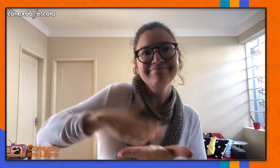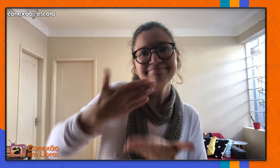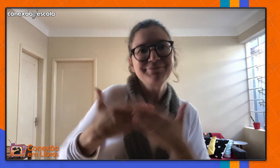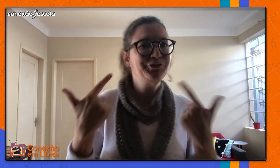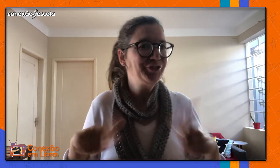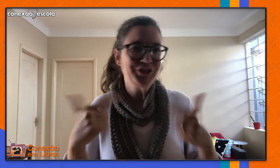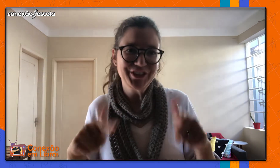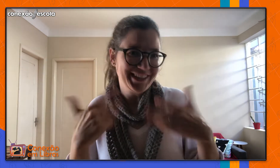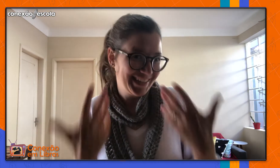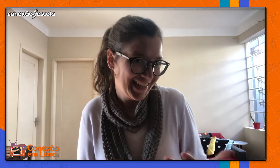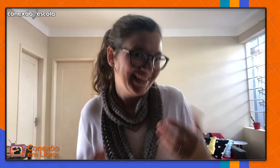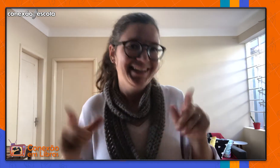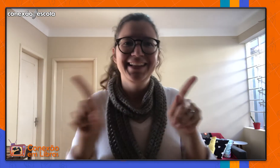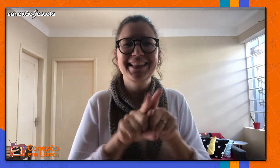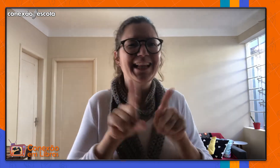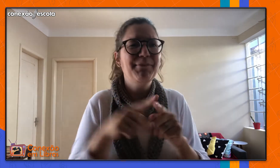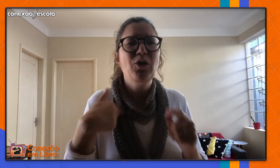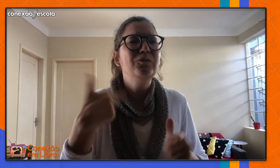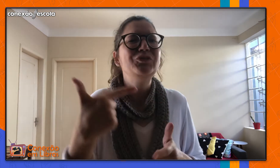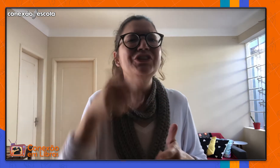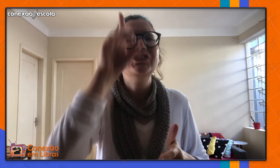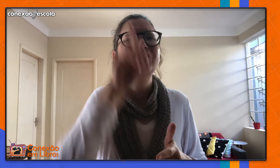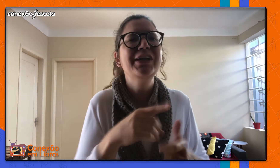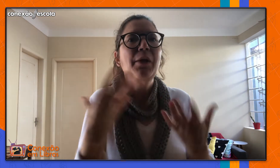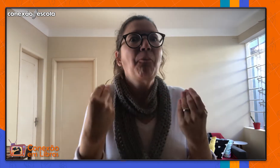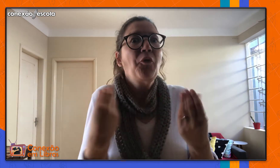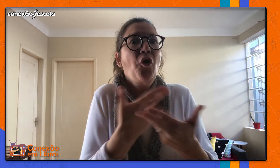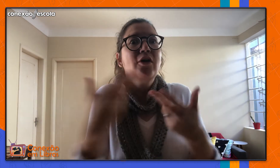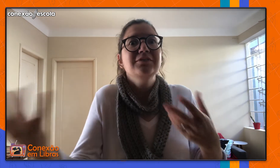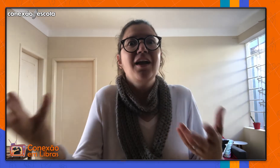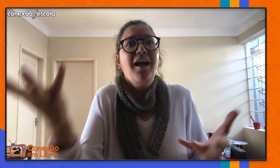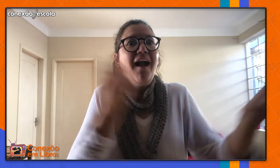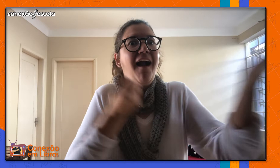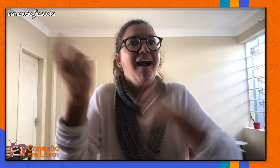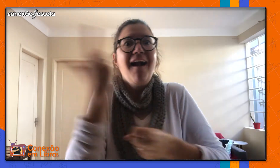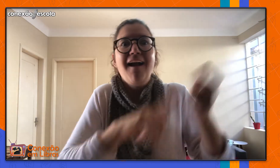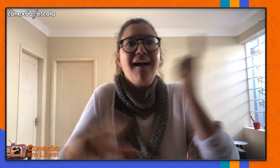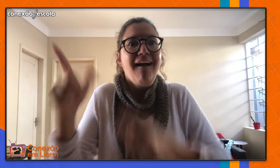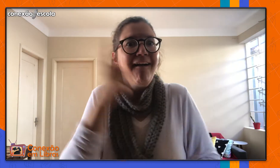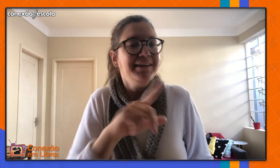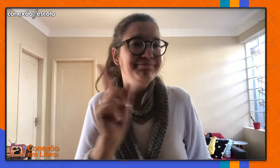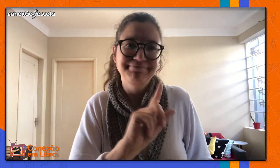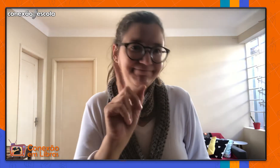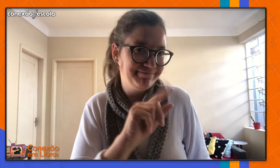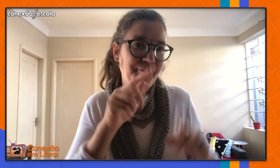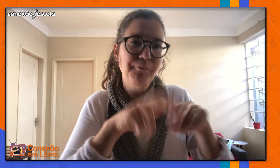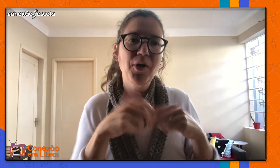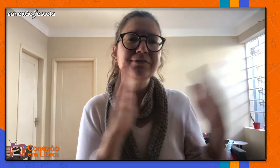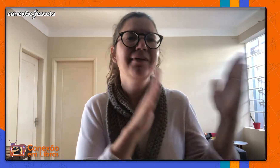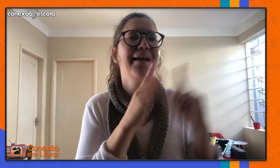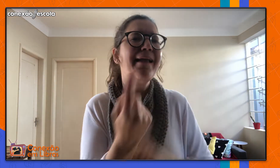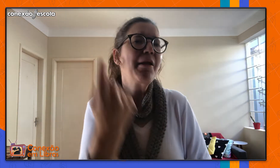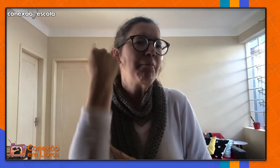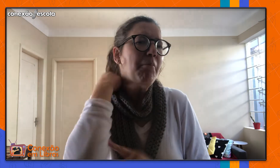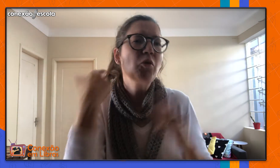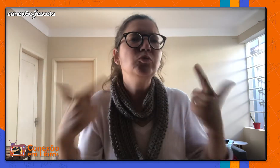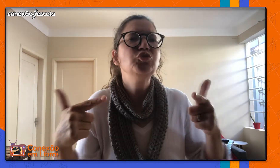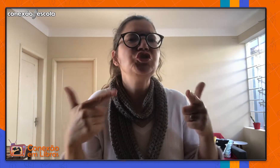não havia intérprete de Libras. Então, eu não tive muitos direitos para conseguir as coisas. E no meu período, não